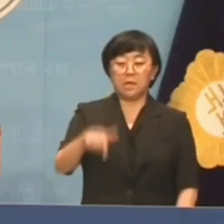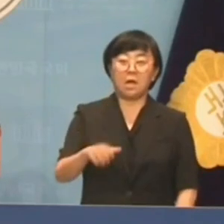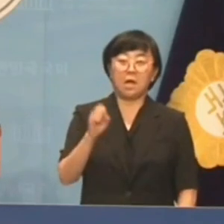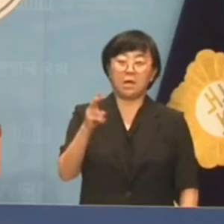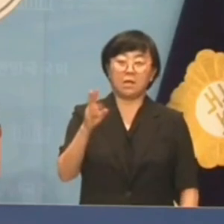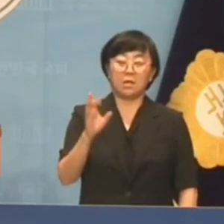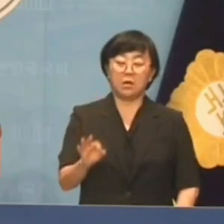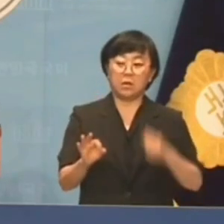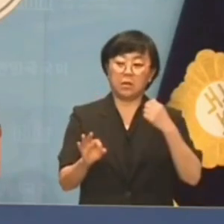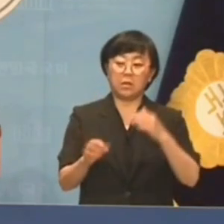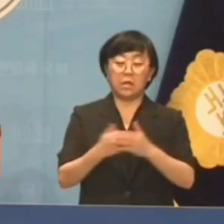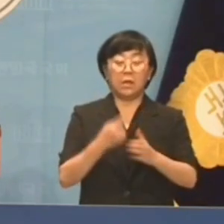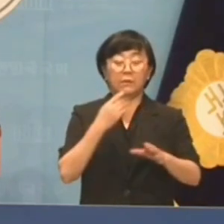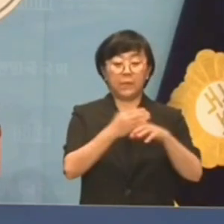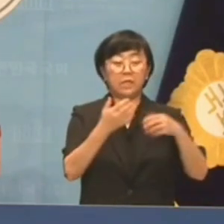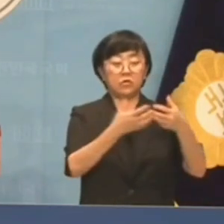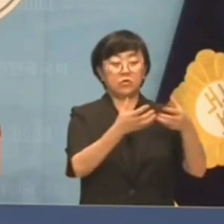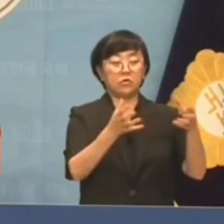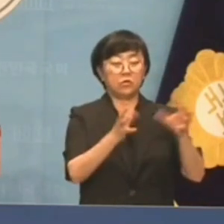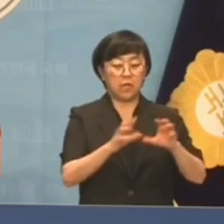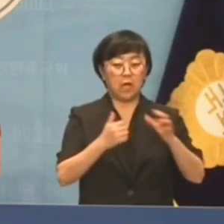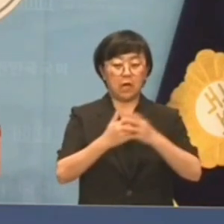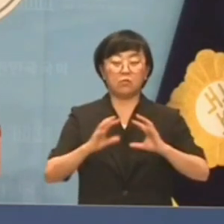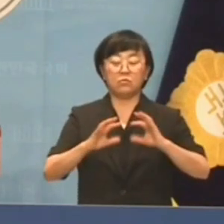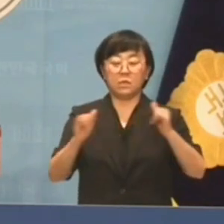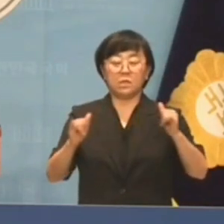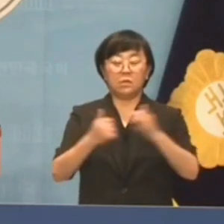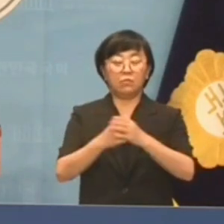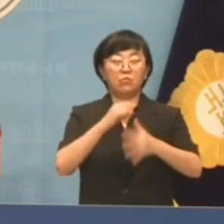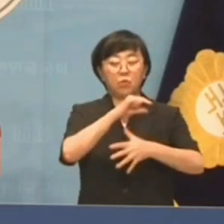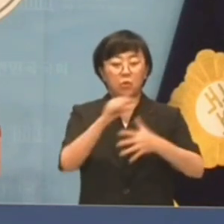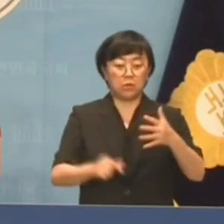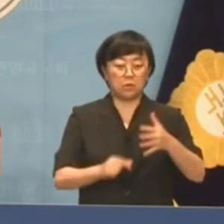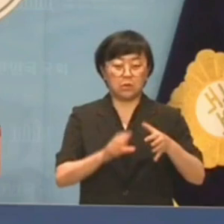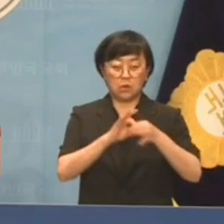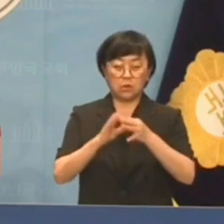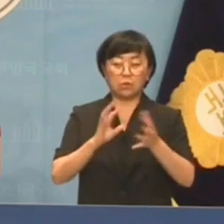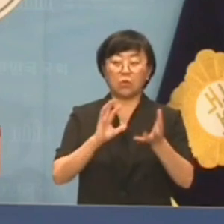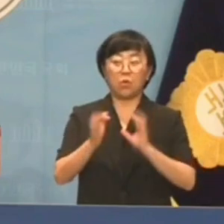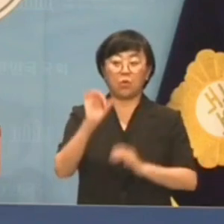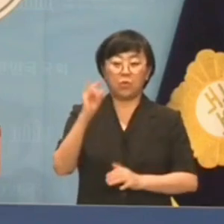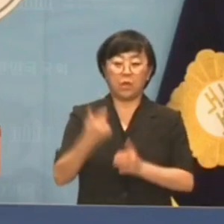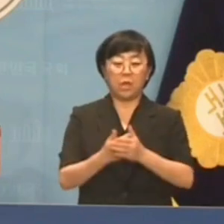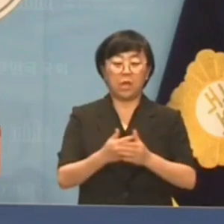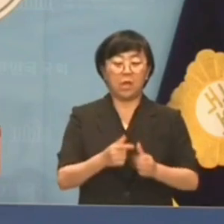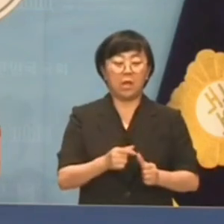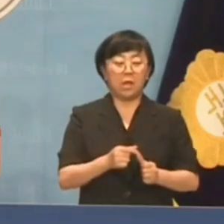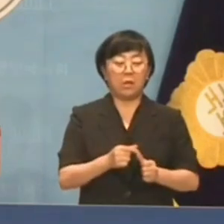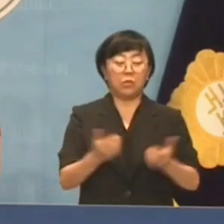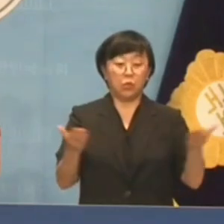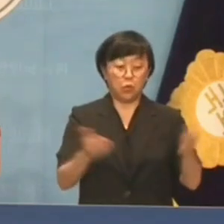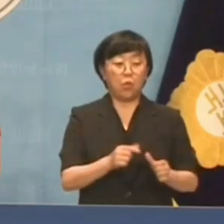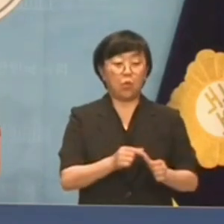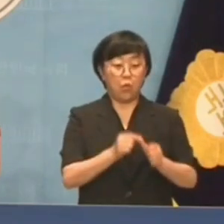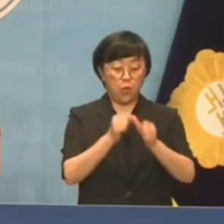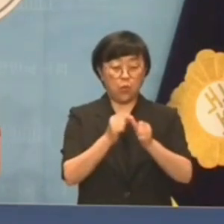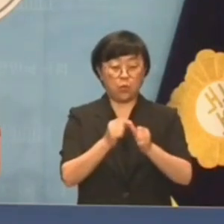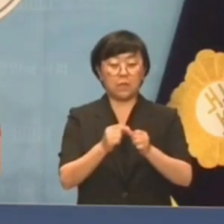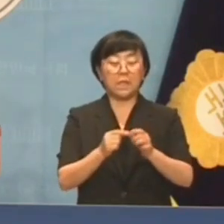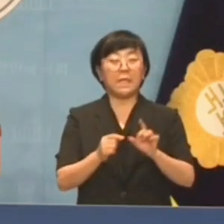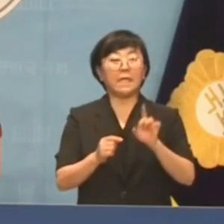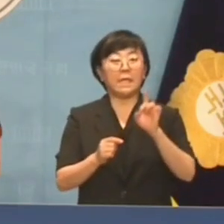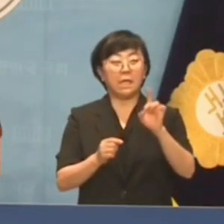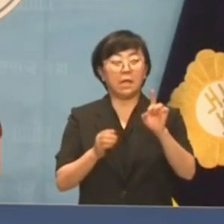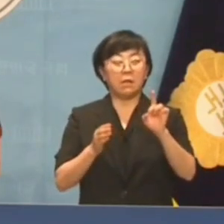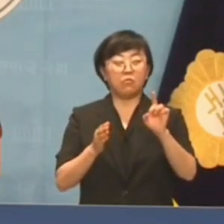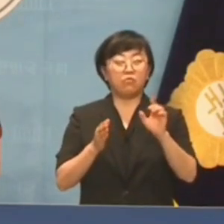현재 더불어민주당 민생회복 프로젝트 연속 토론회 노동, 고용, 일, 분과 책임위원과 분과장을 맡고